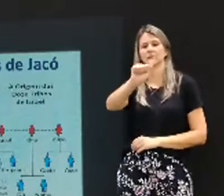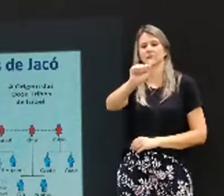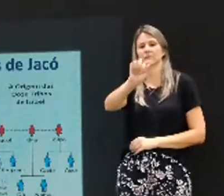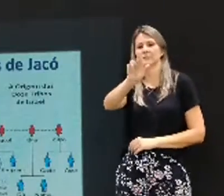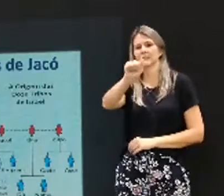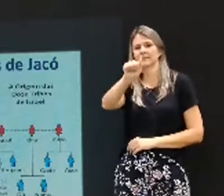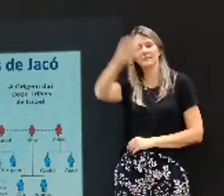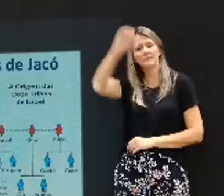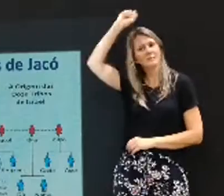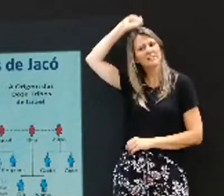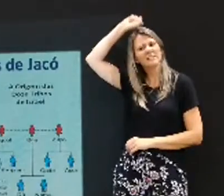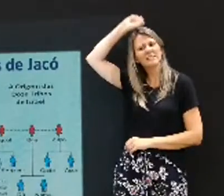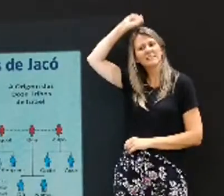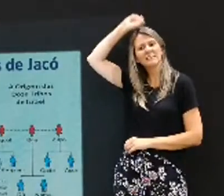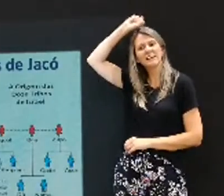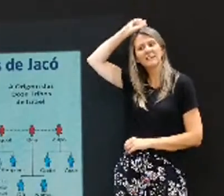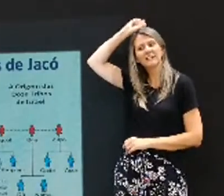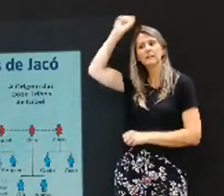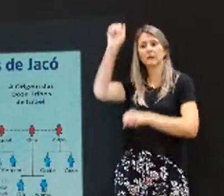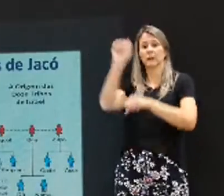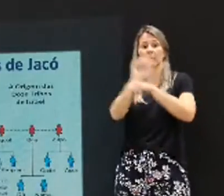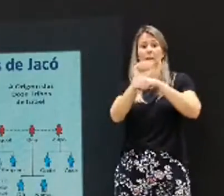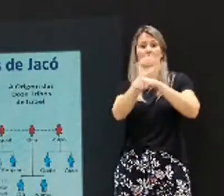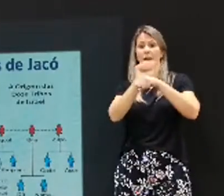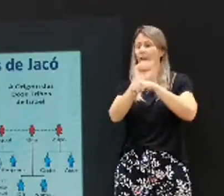história de Sara